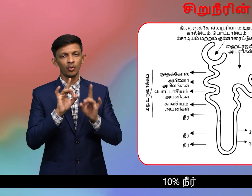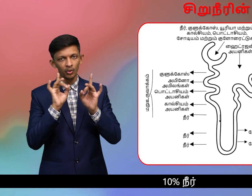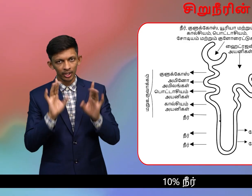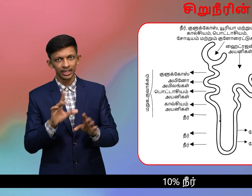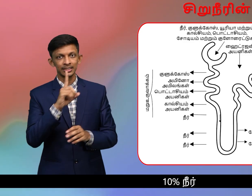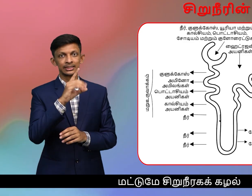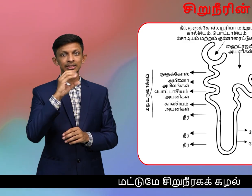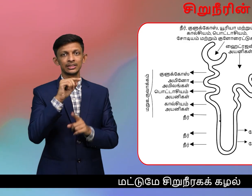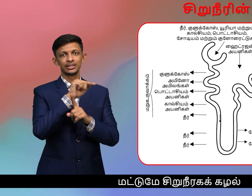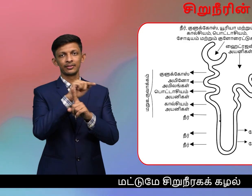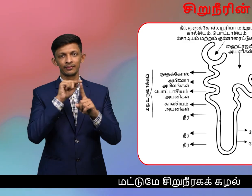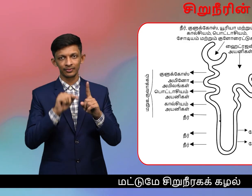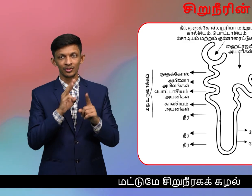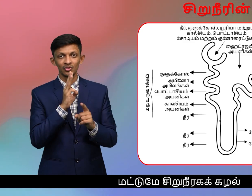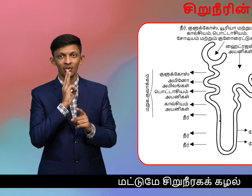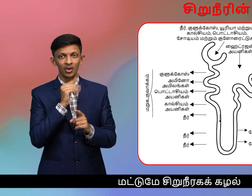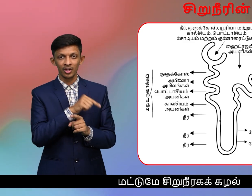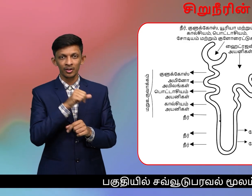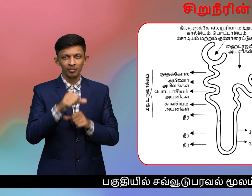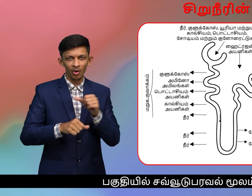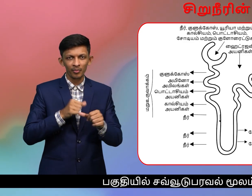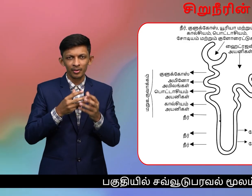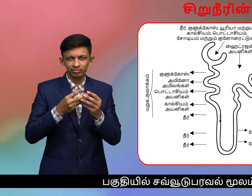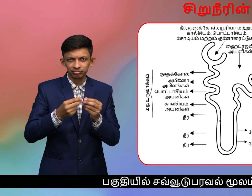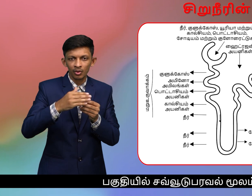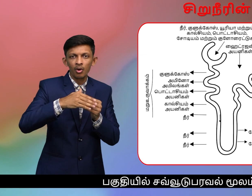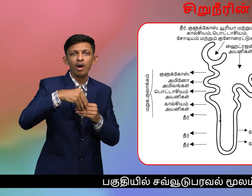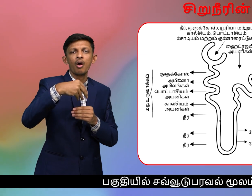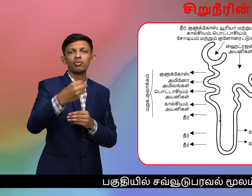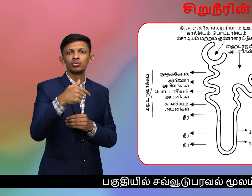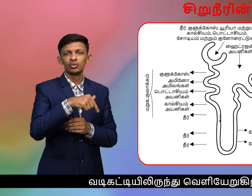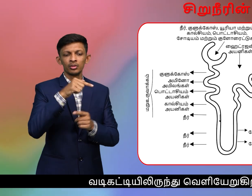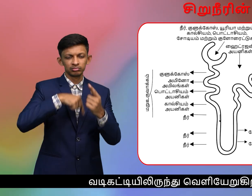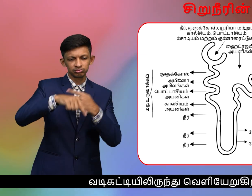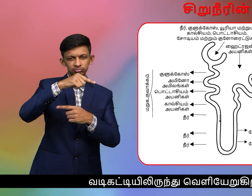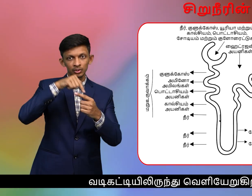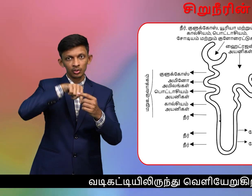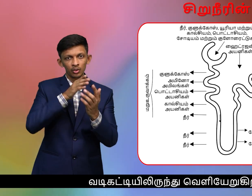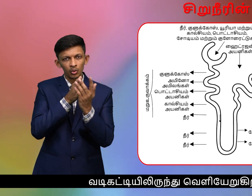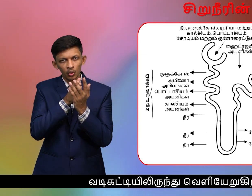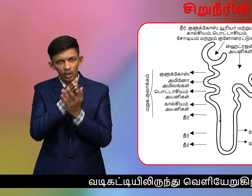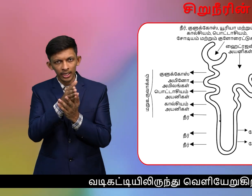10% நீர் மட்டுமே சிறுநீரக கழல் பகுதியில் சவ்வுடு பரவல் மூலம் வடிகட்டியிலிருந்து